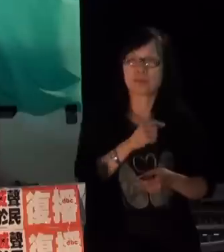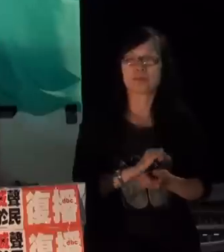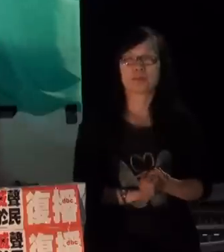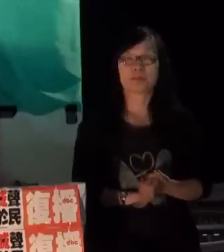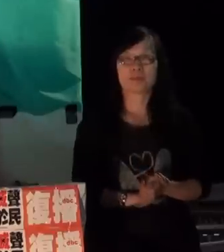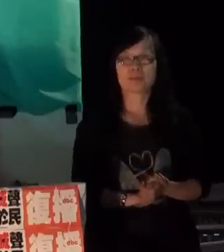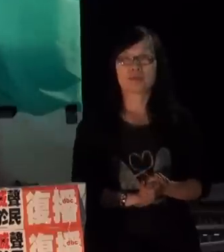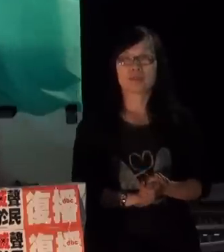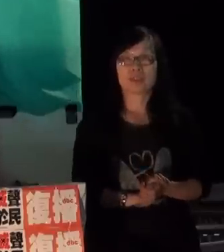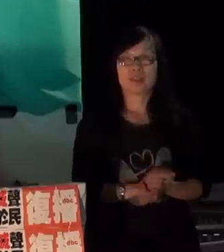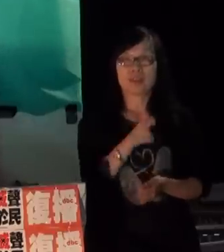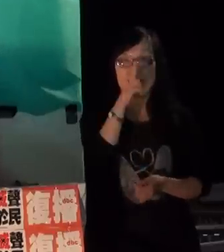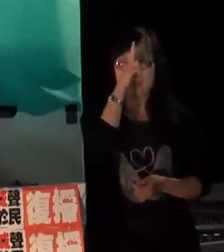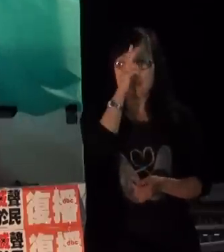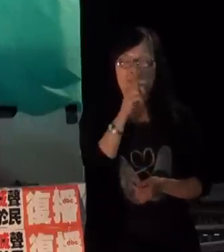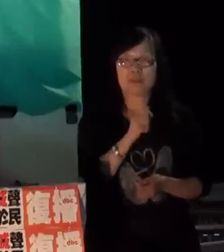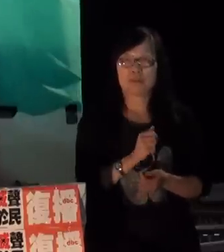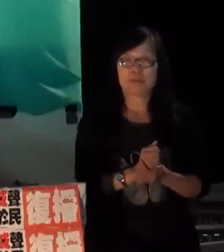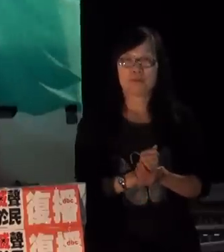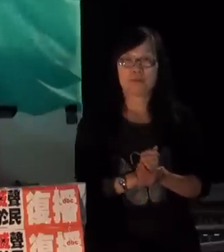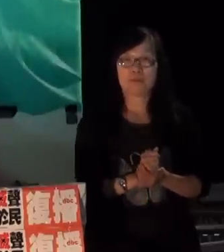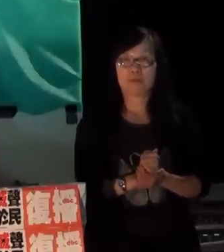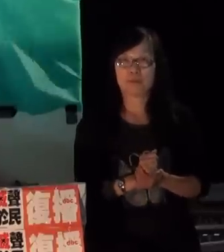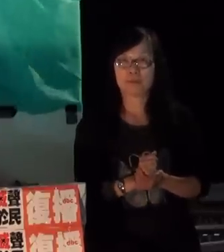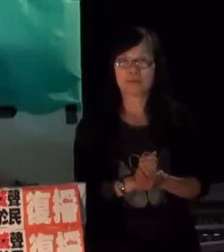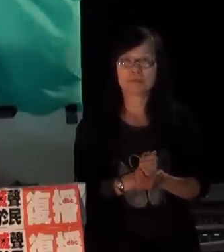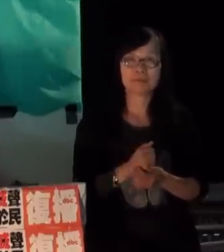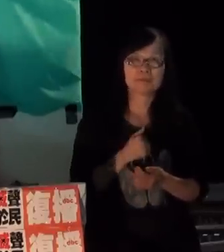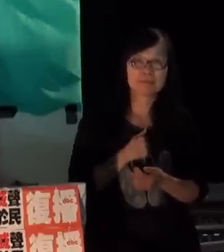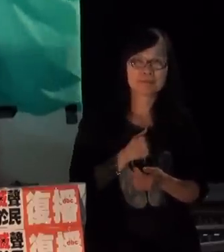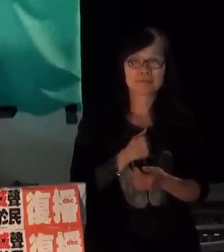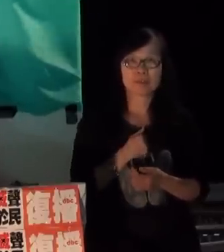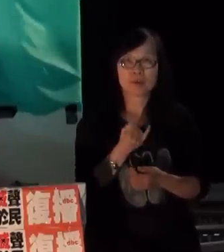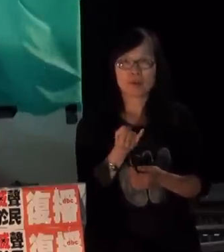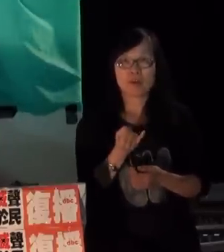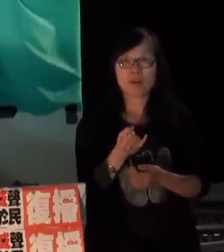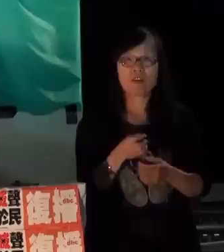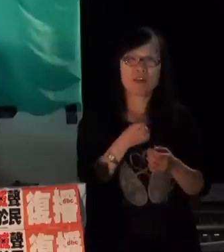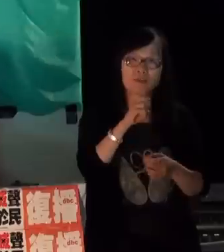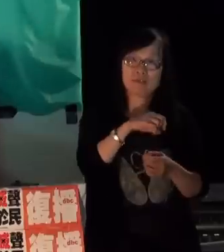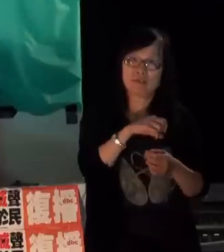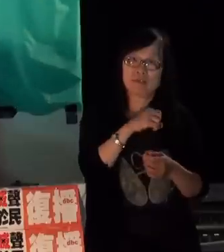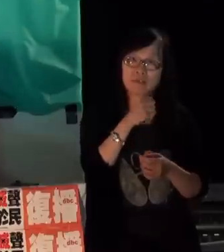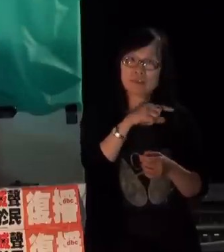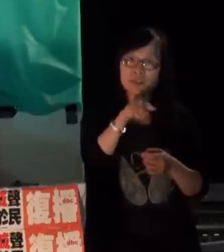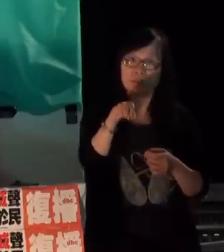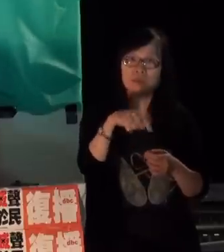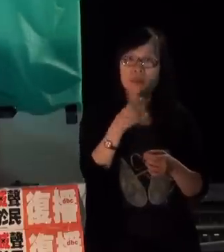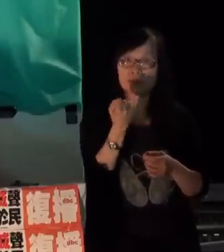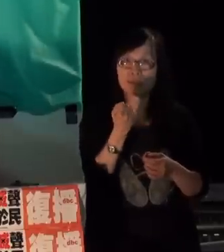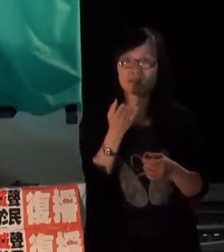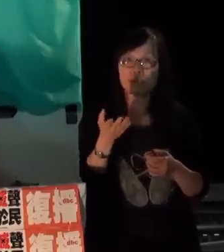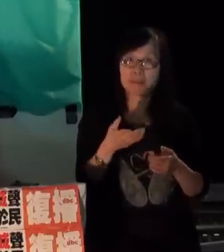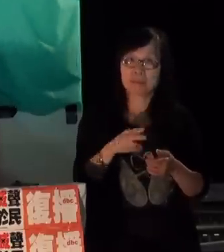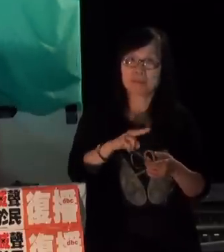喂，呢個政府不義或者個社會係離譜嘅時候，你唔出聲，你對唔對得住個社